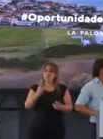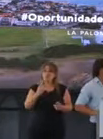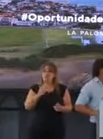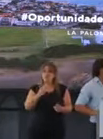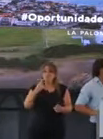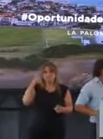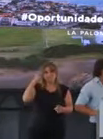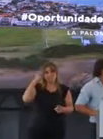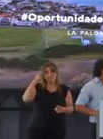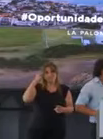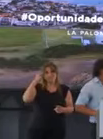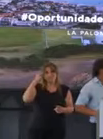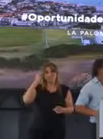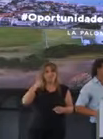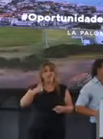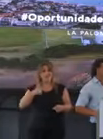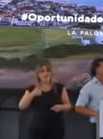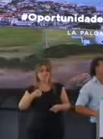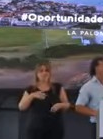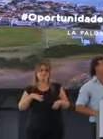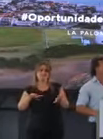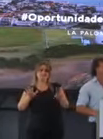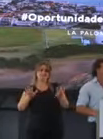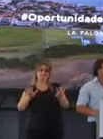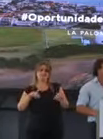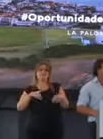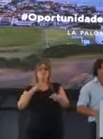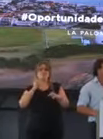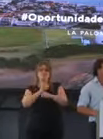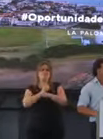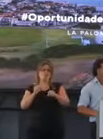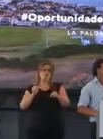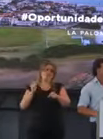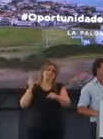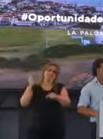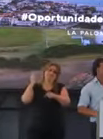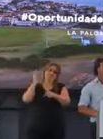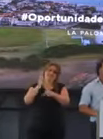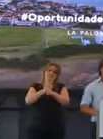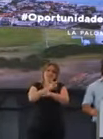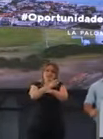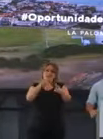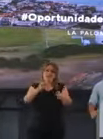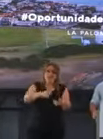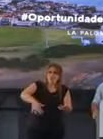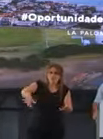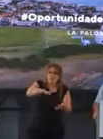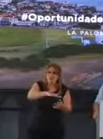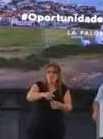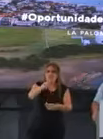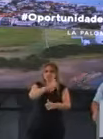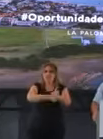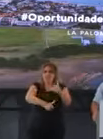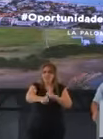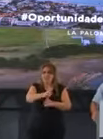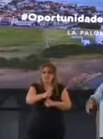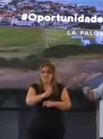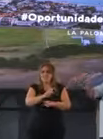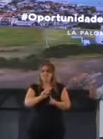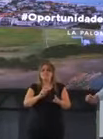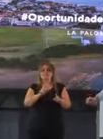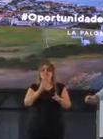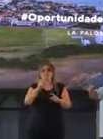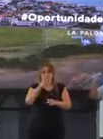con la superioridad de convencer al pueblo que tiene que cambiar cuando este no nota la alternancia.